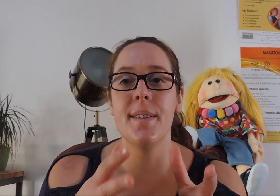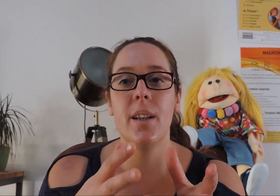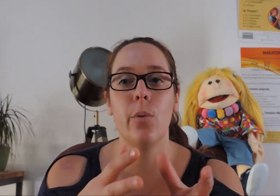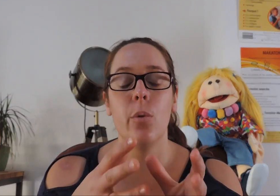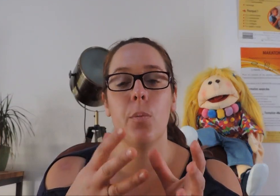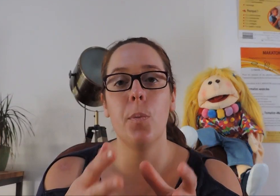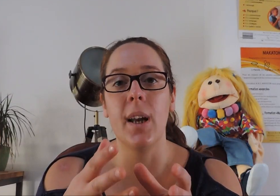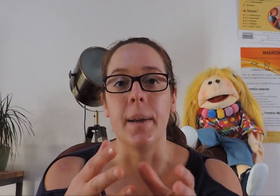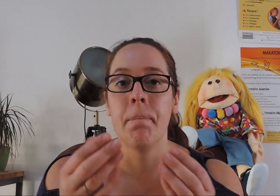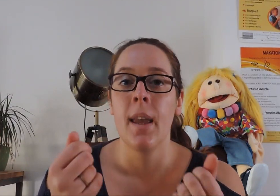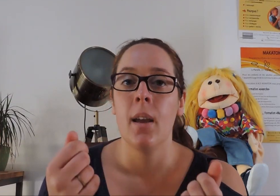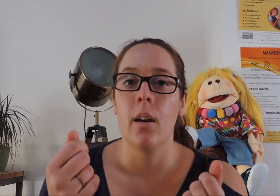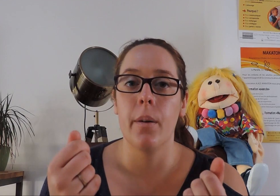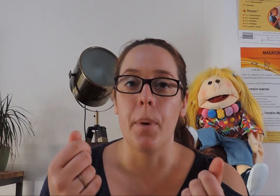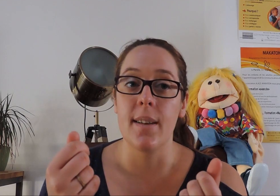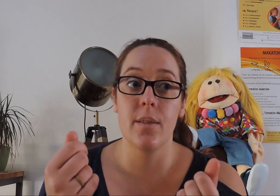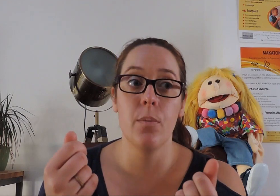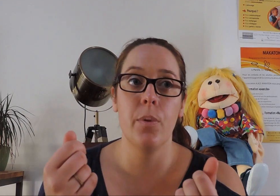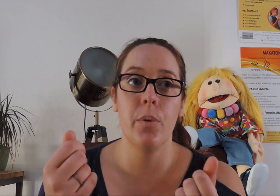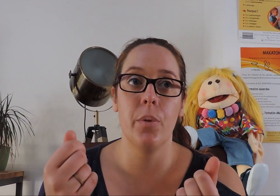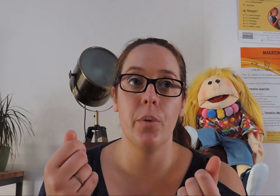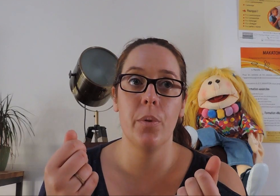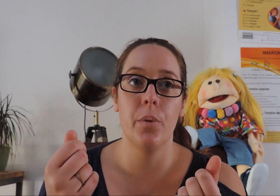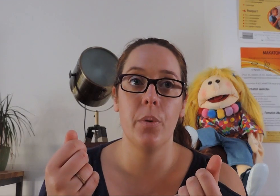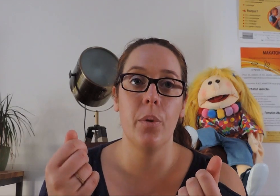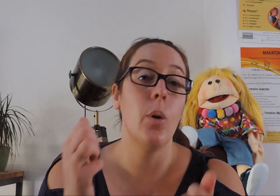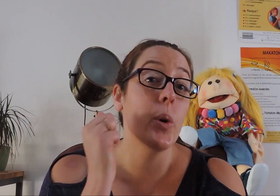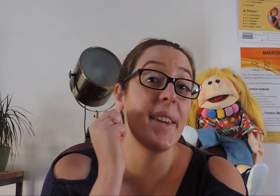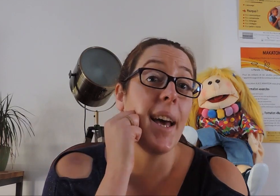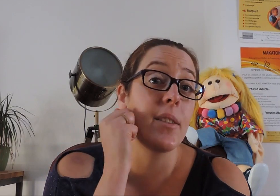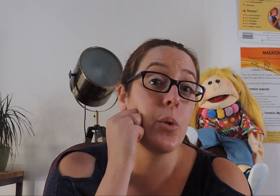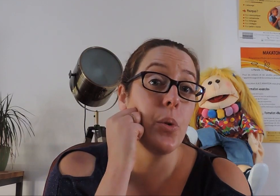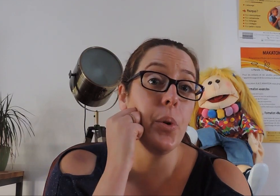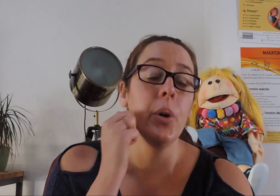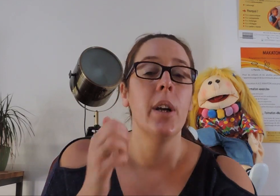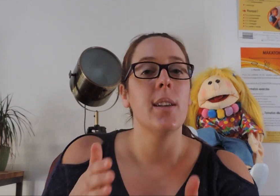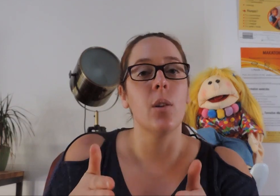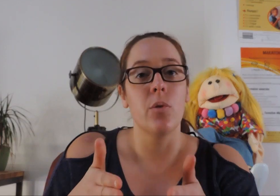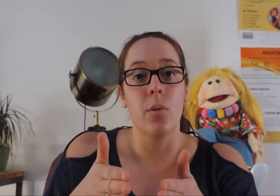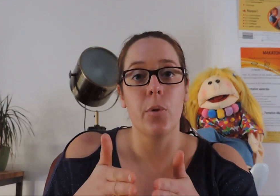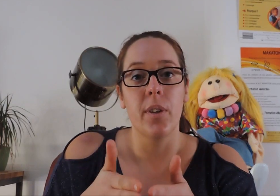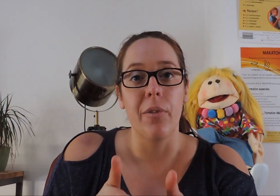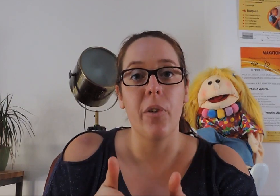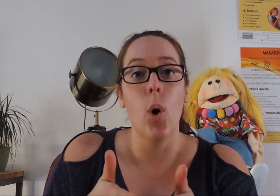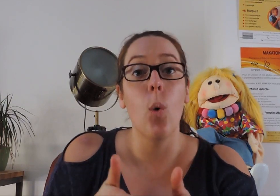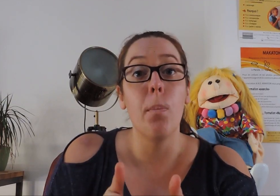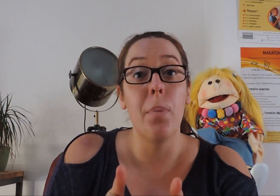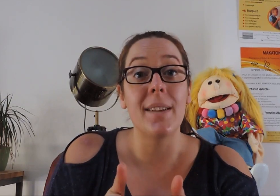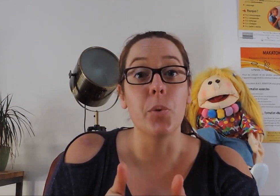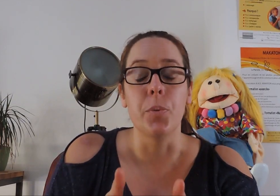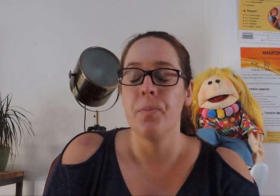préciser le mot parlé par exemple le gâteau qui ressemble très fort au bateau